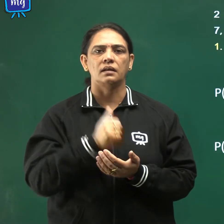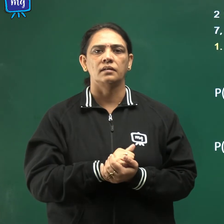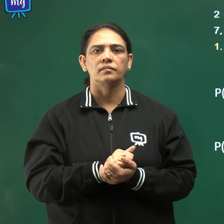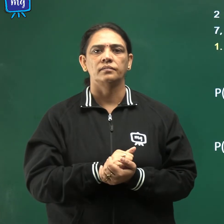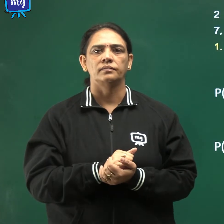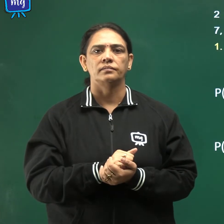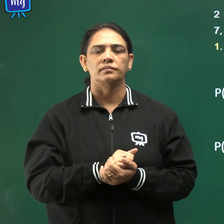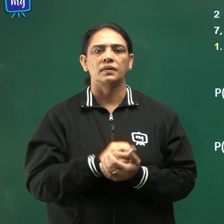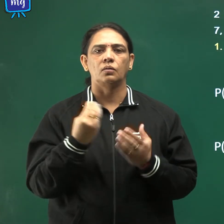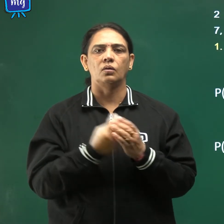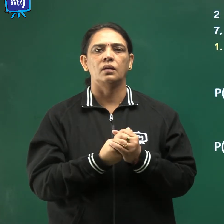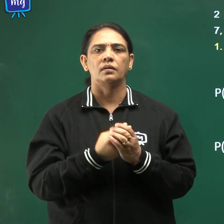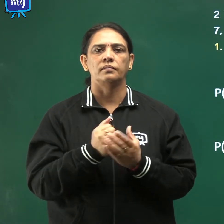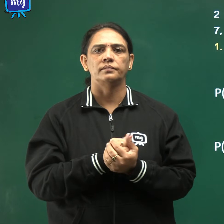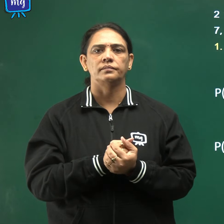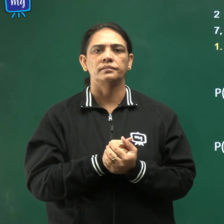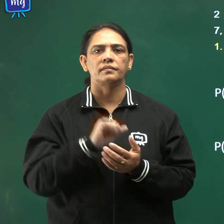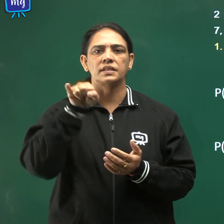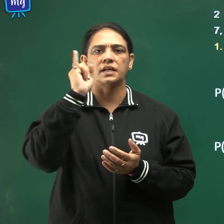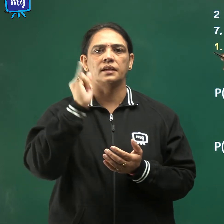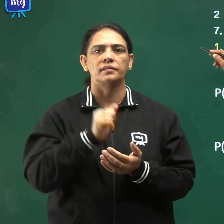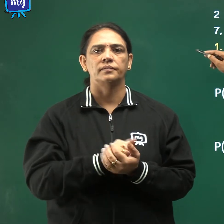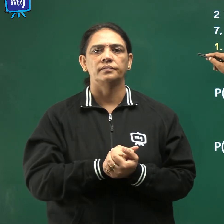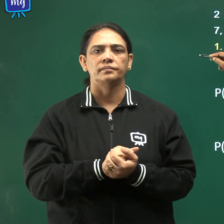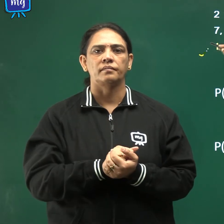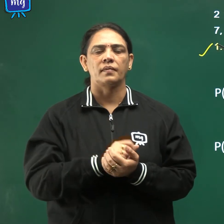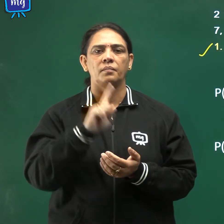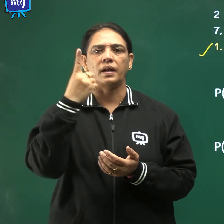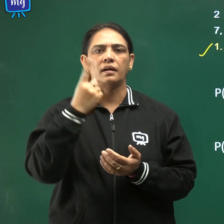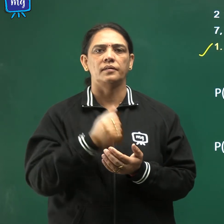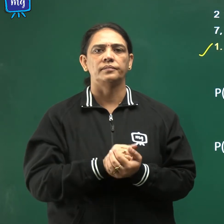123456789 Total 6 पहला